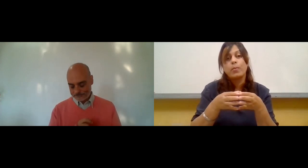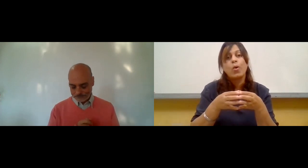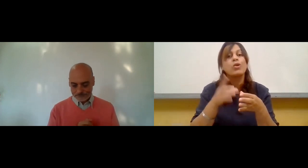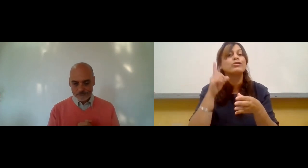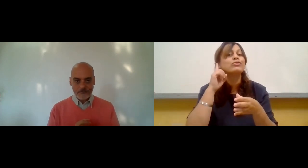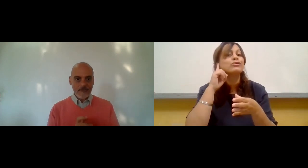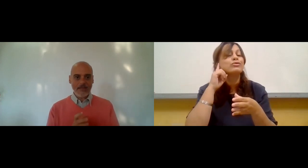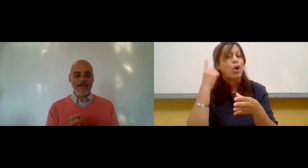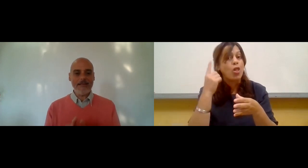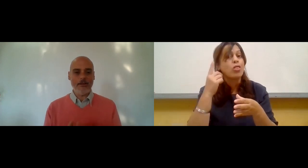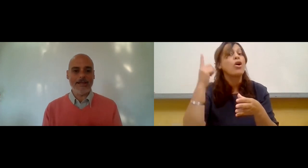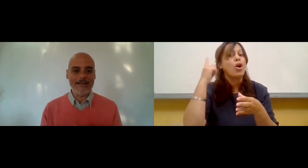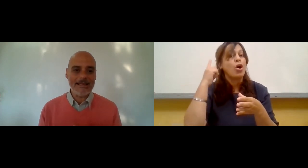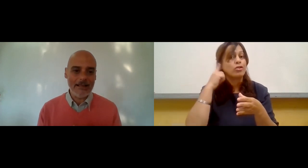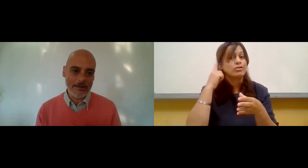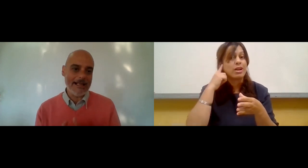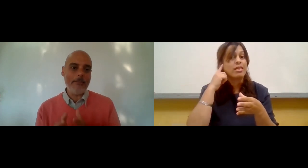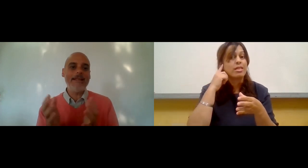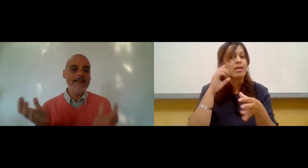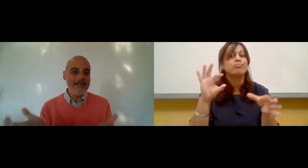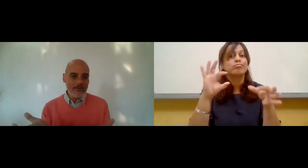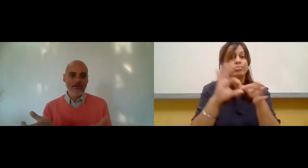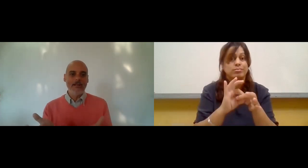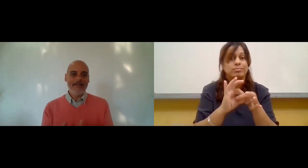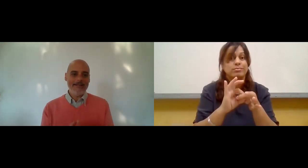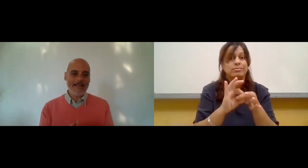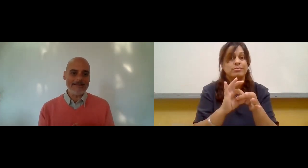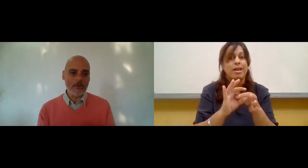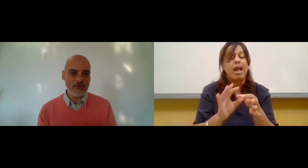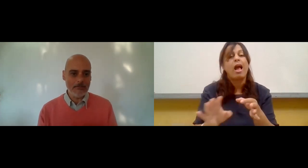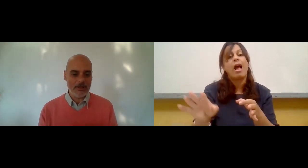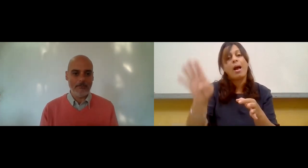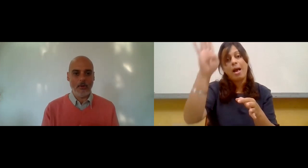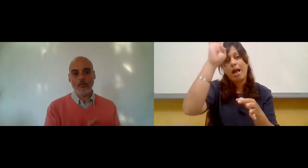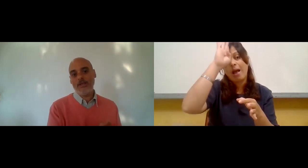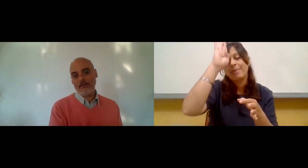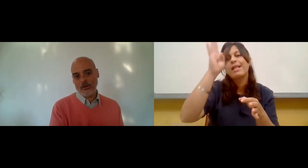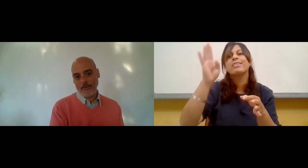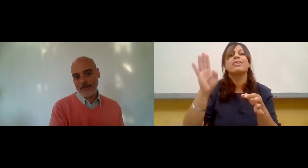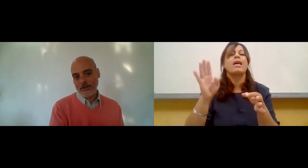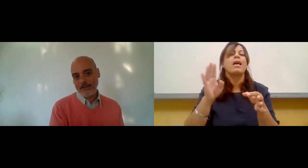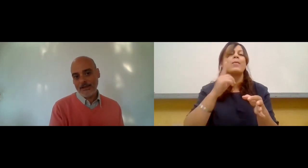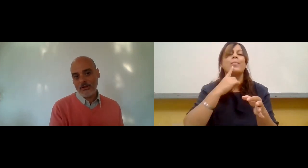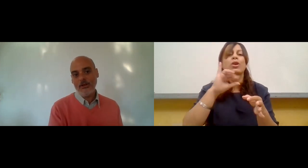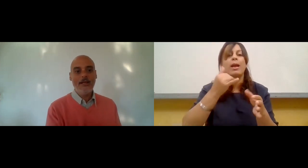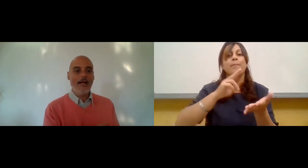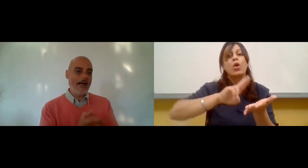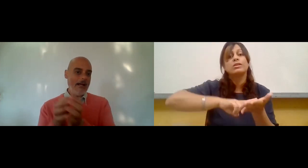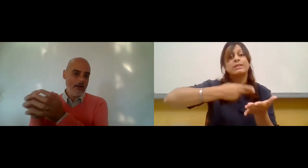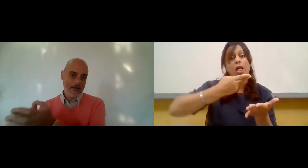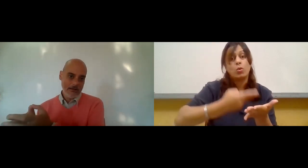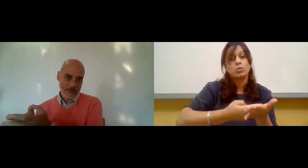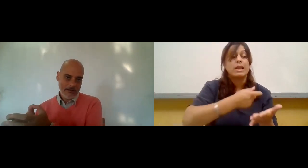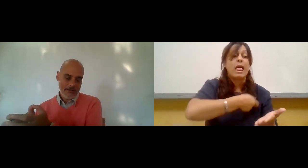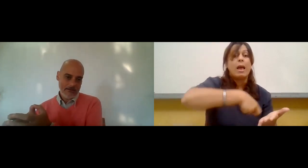oyentes, y lo que están aprendiendo es a traducir, por ejemplo, un texto de español escrito